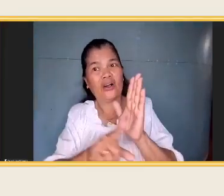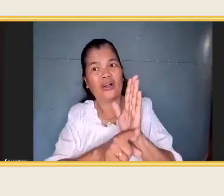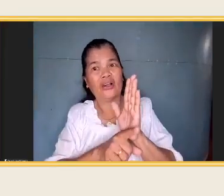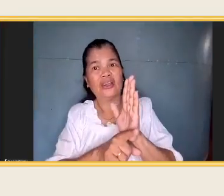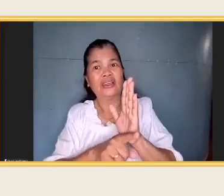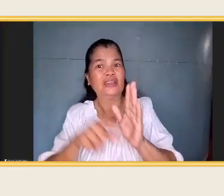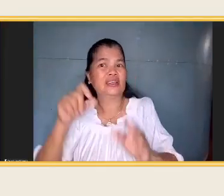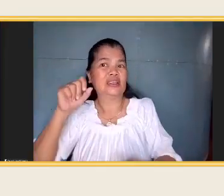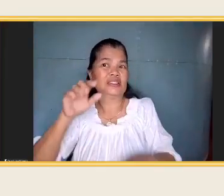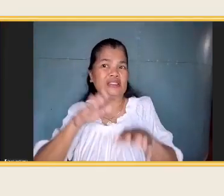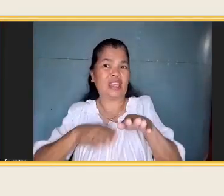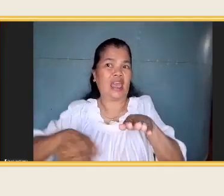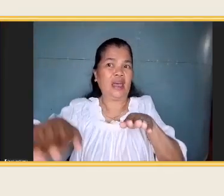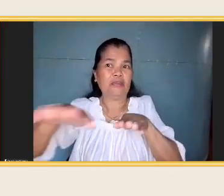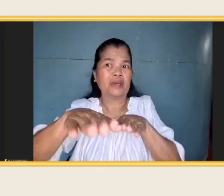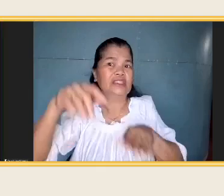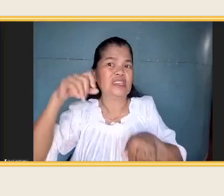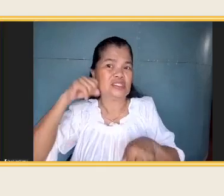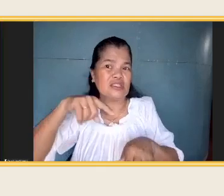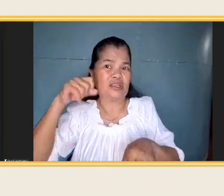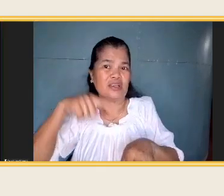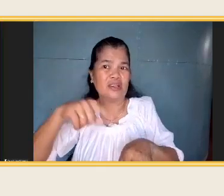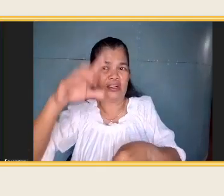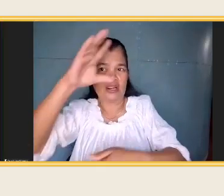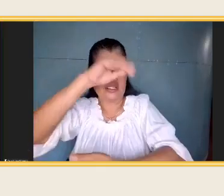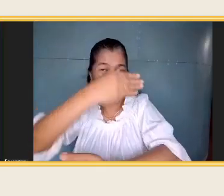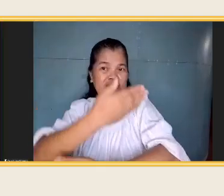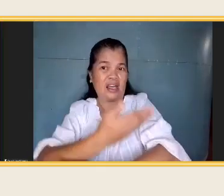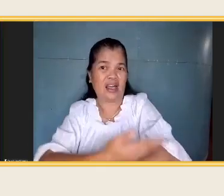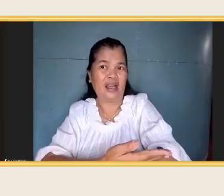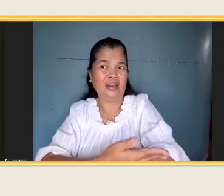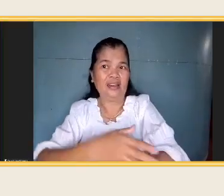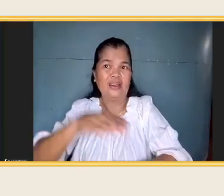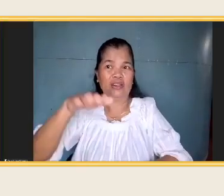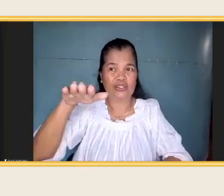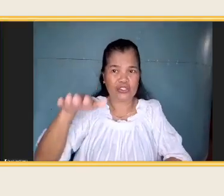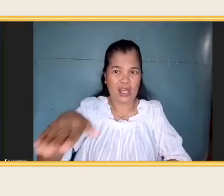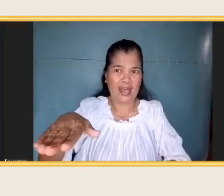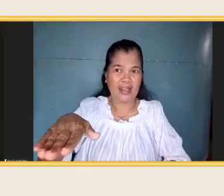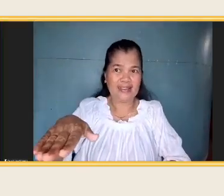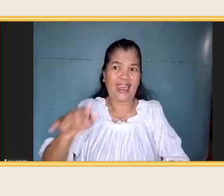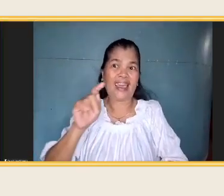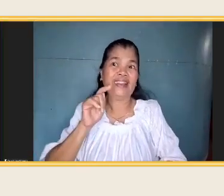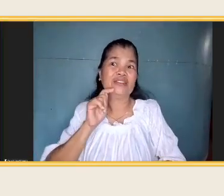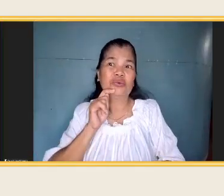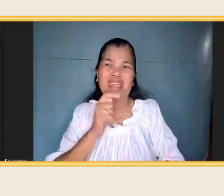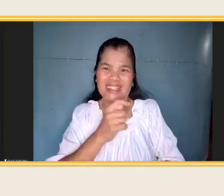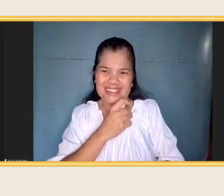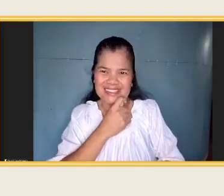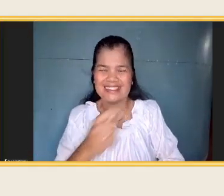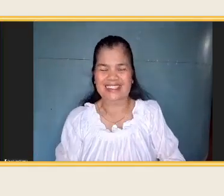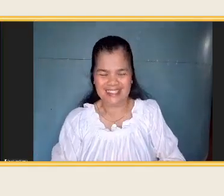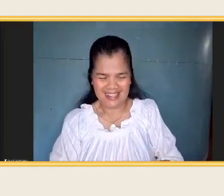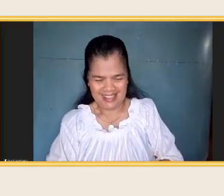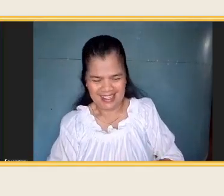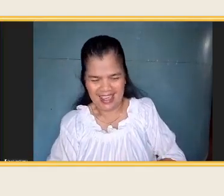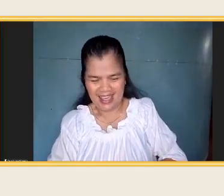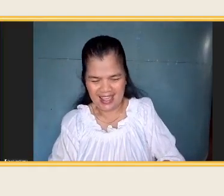Brother-in-law. Step, sister. Son, child, and